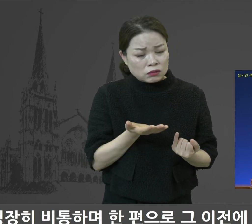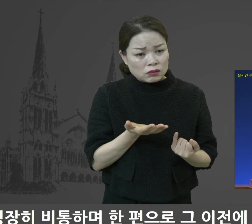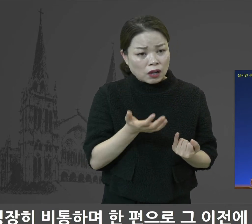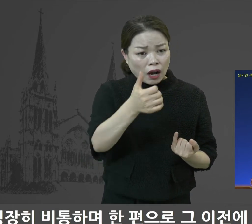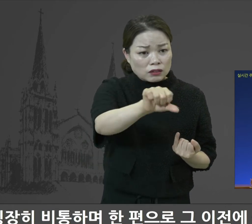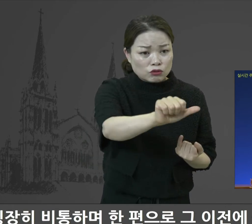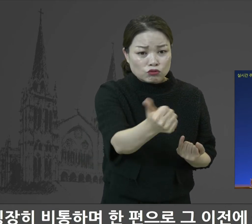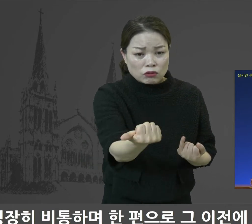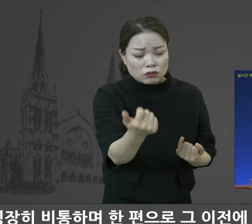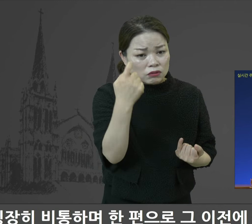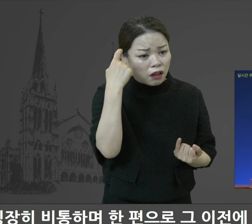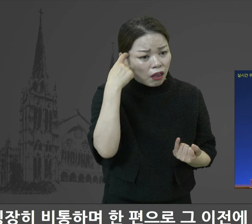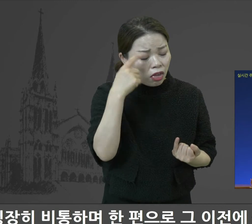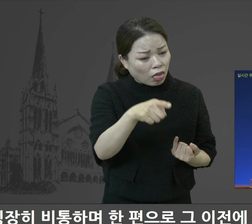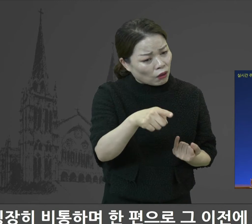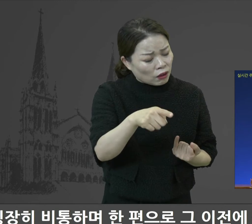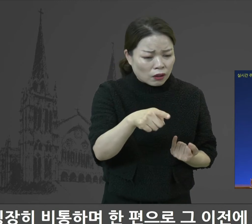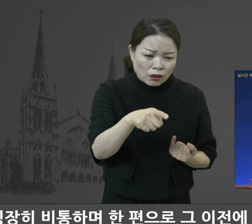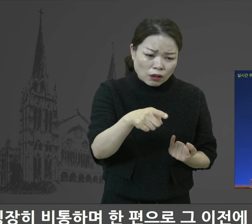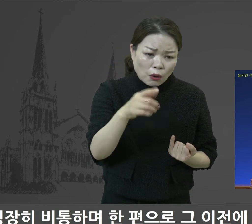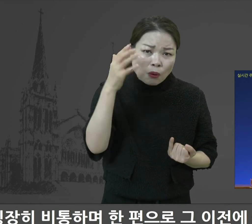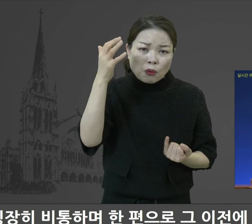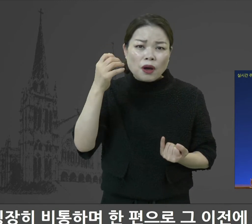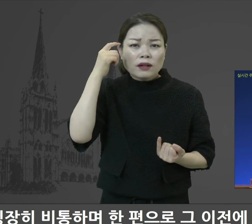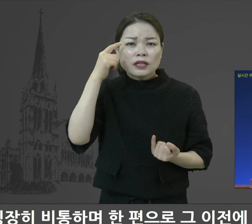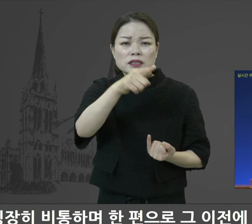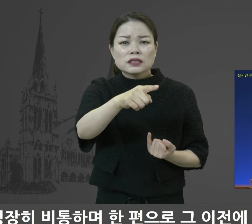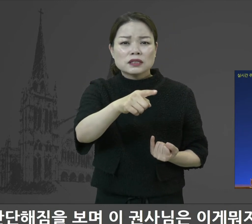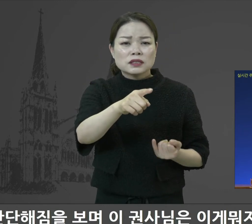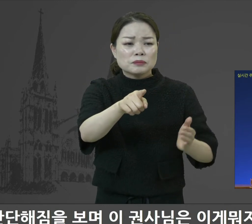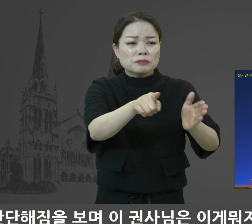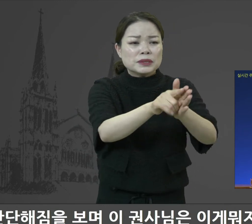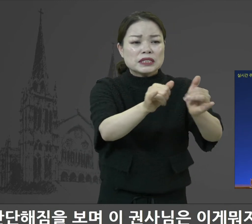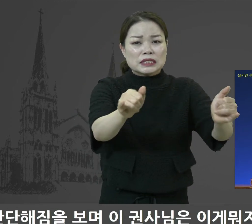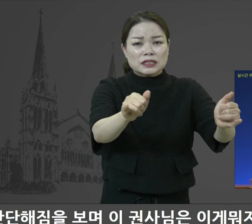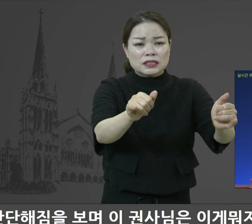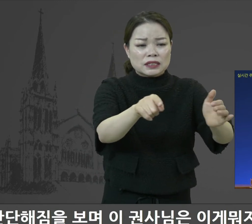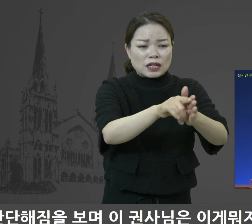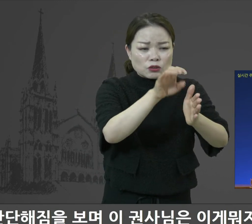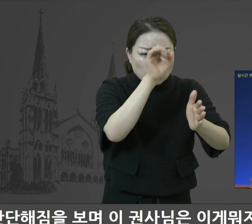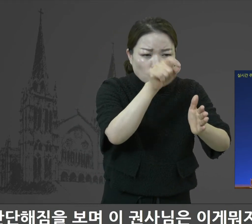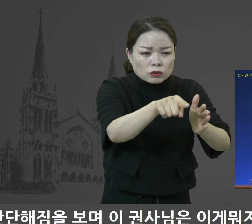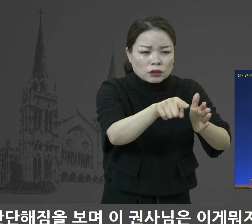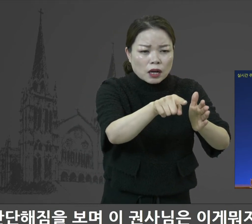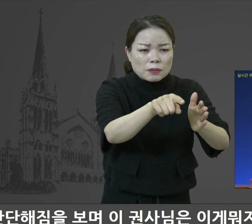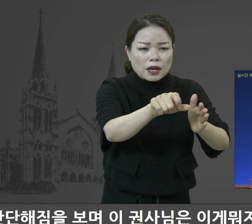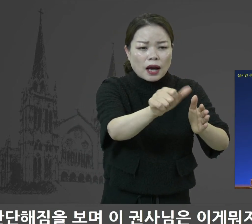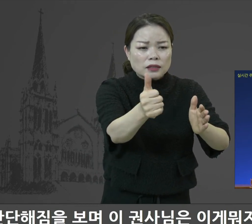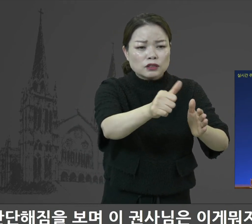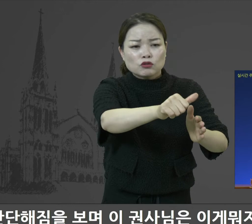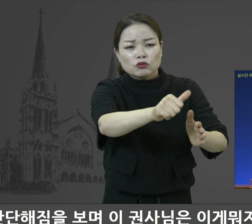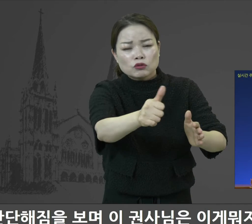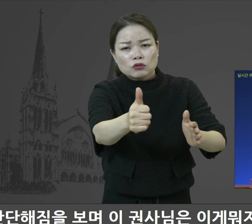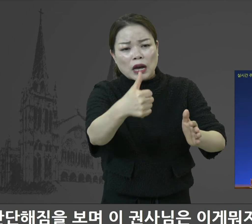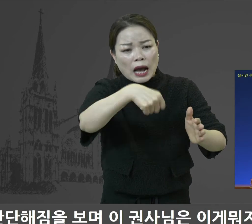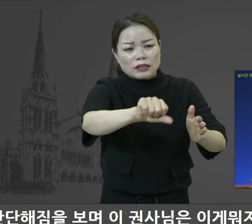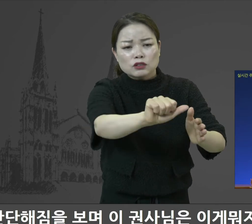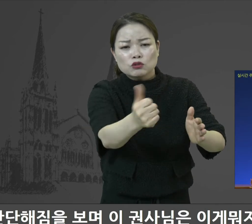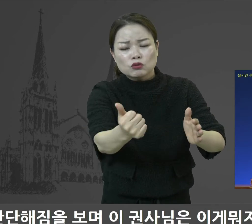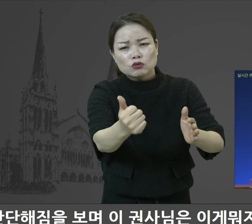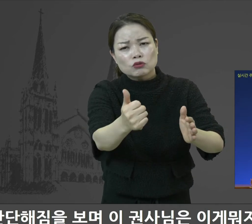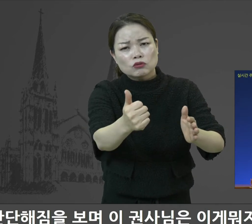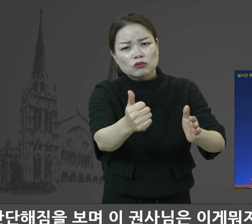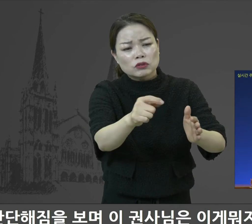들었답니다. 도대체 하나님은 왜 그런 어려움을 믿는 사람에게 허락하고, 믿는 이 사람은